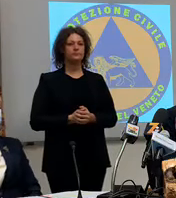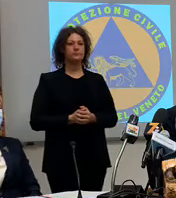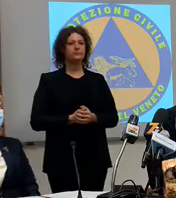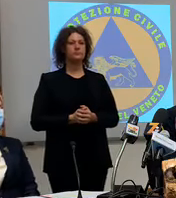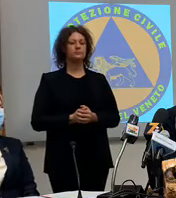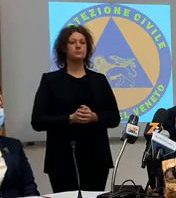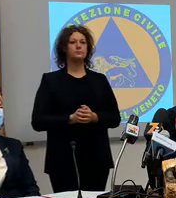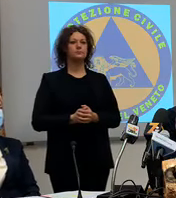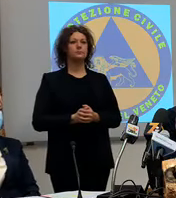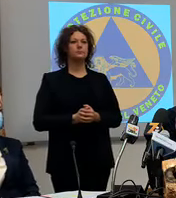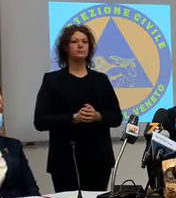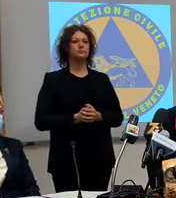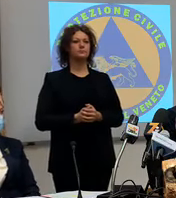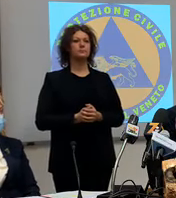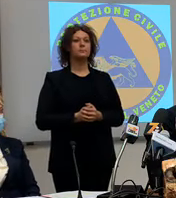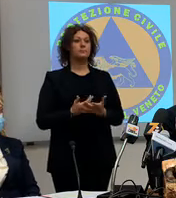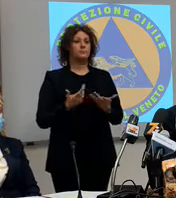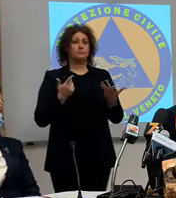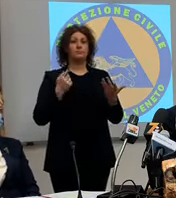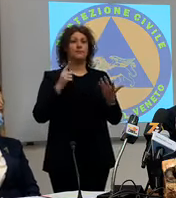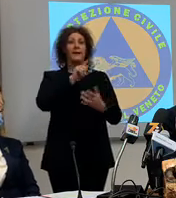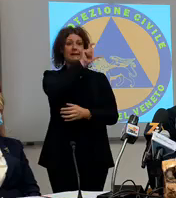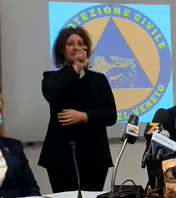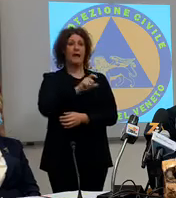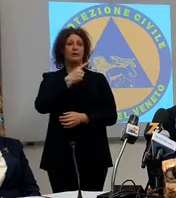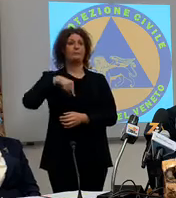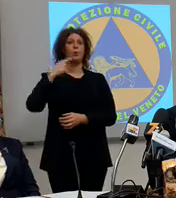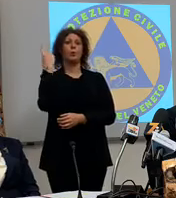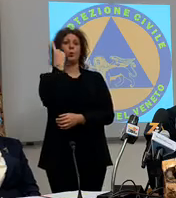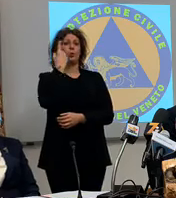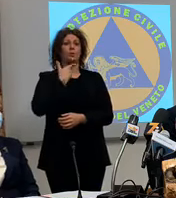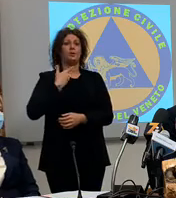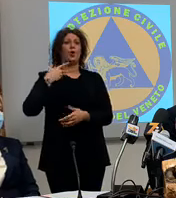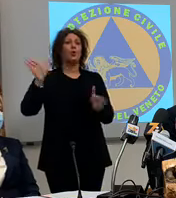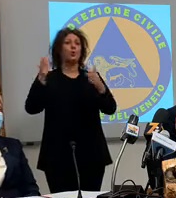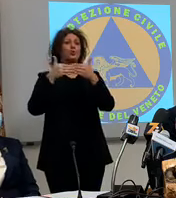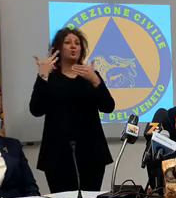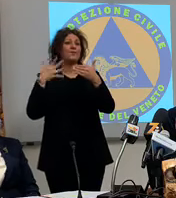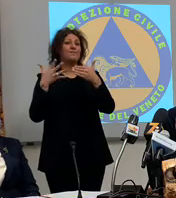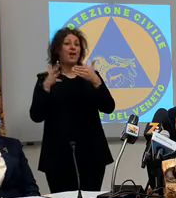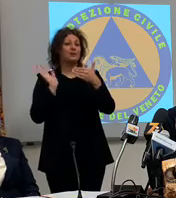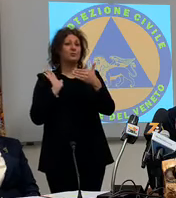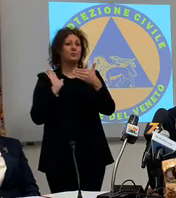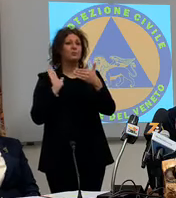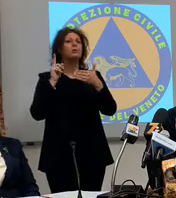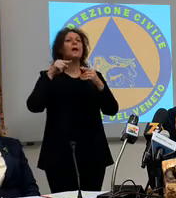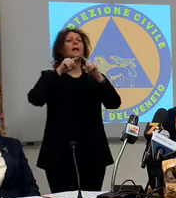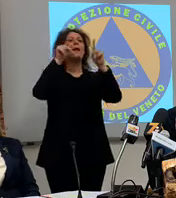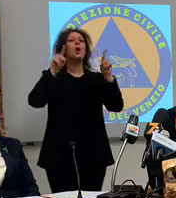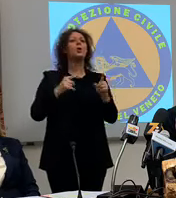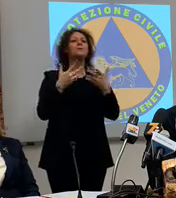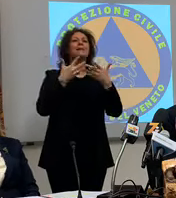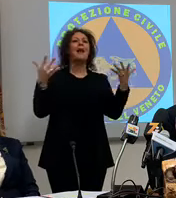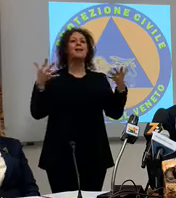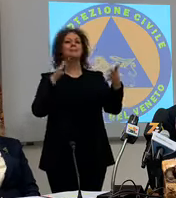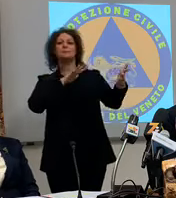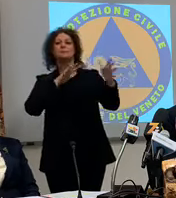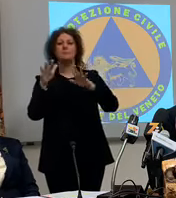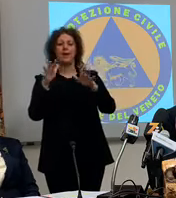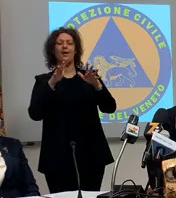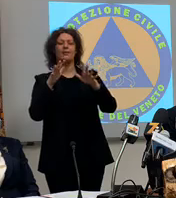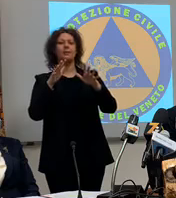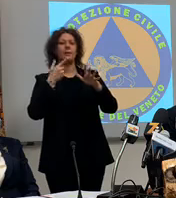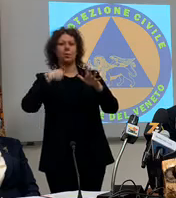abbiamo chiuso unici anche qui in Italia le medie e grandi strutture di vendita non c'era scritto in nessuna legge di chiuderle come abbiamo